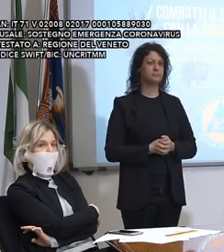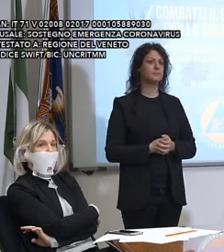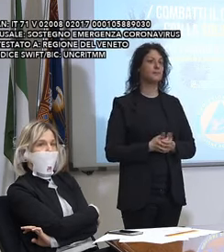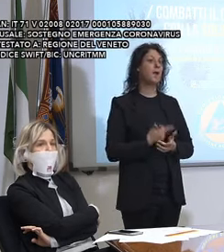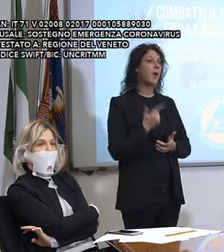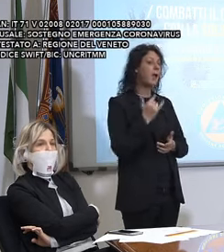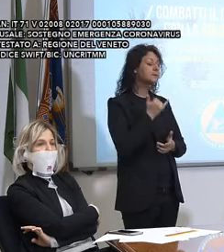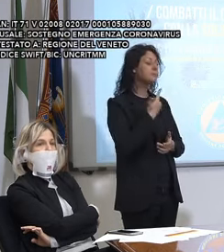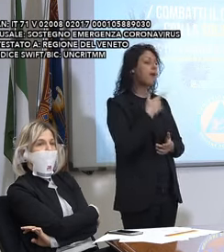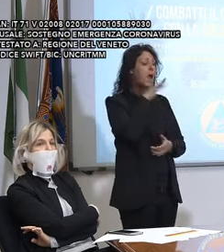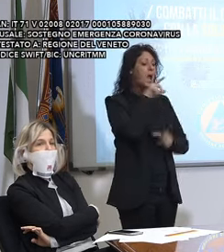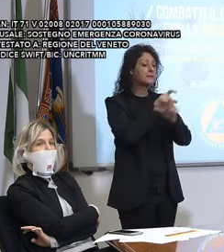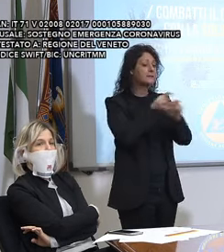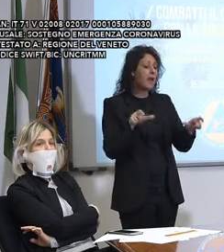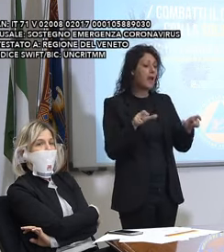anche